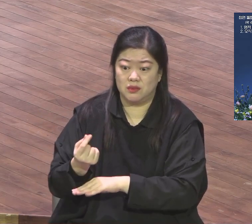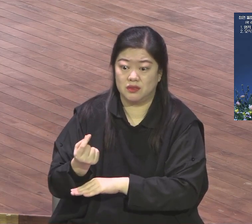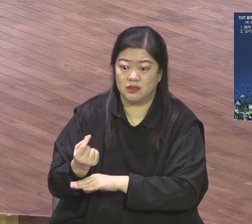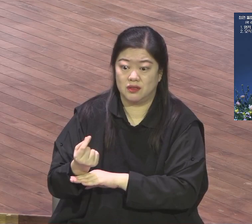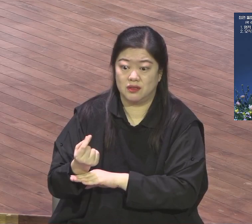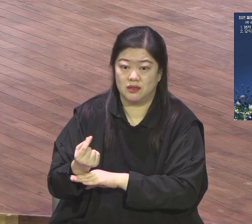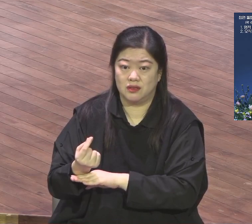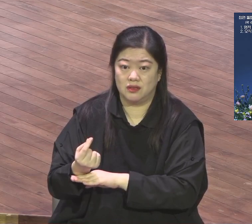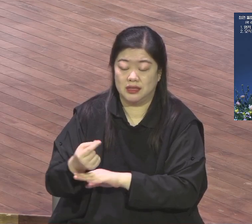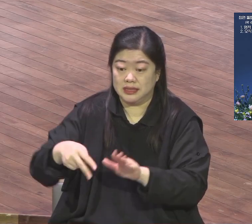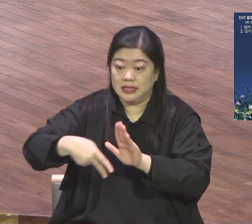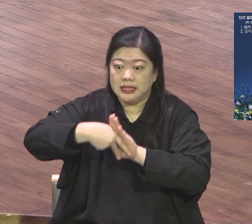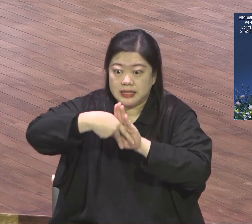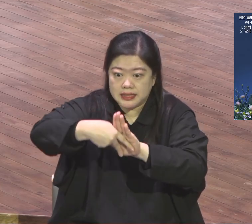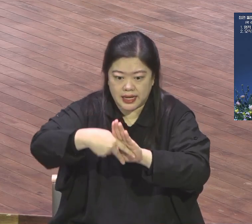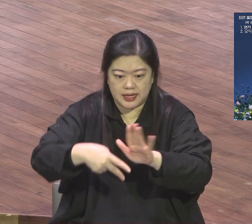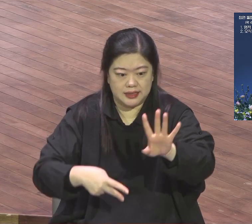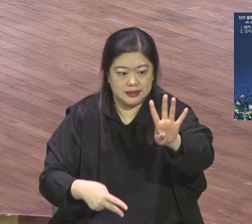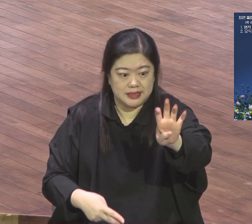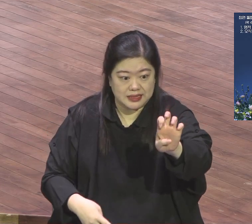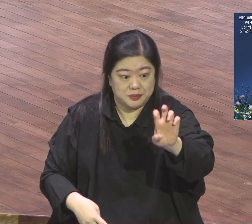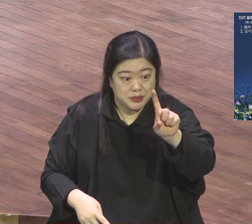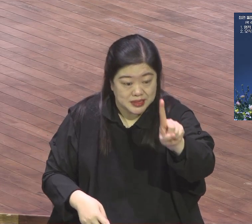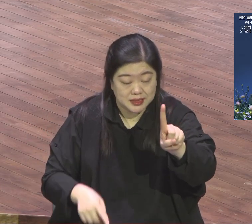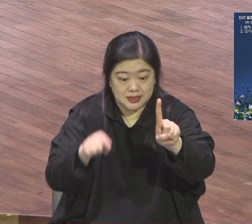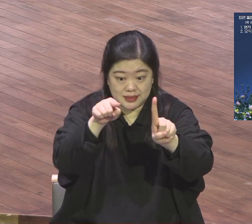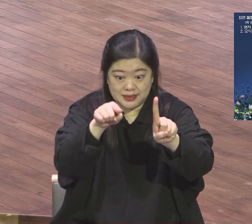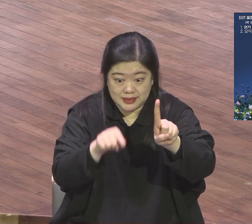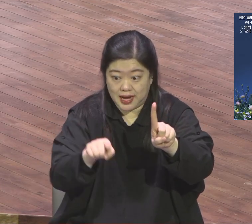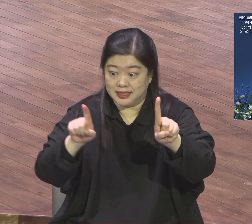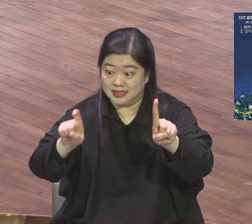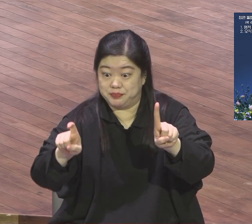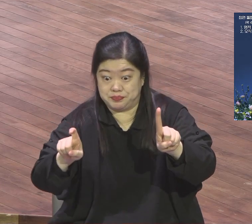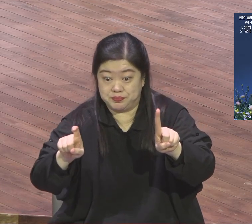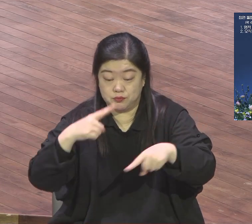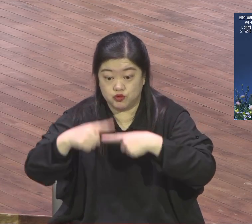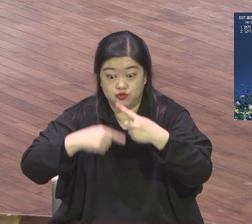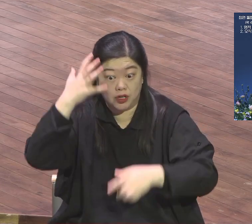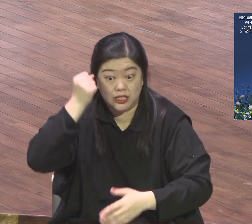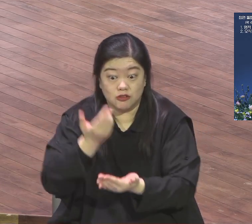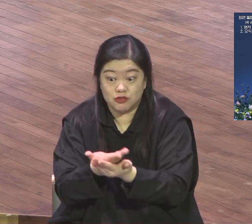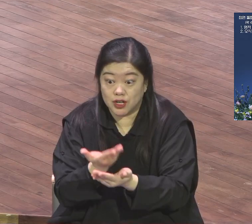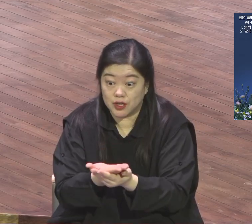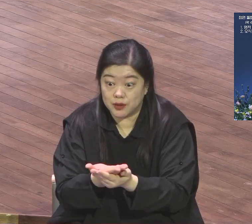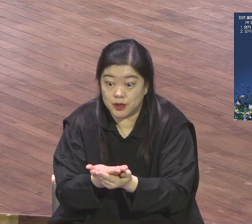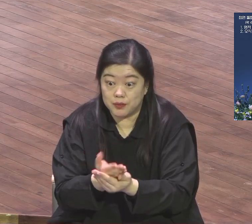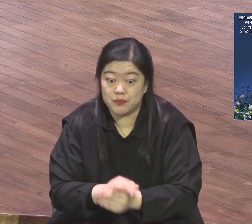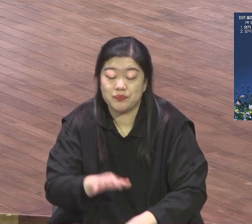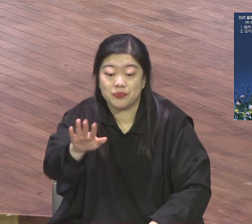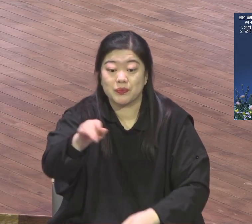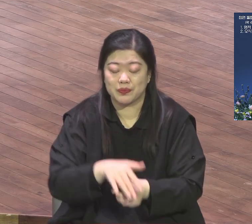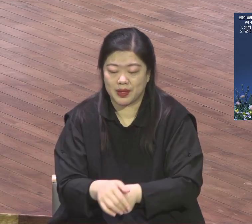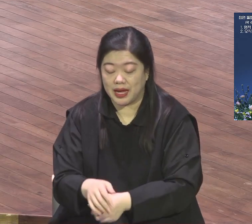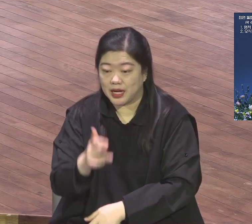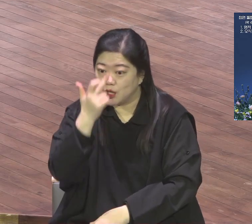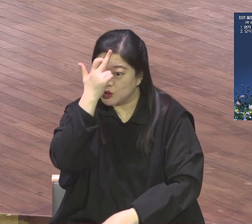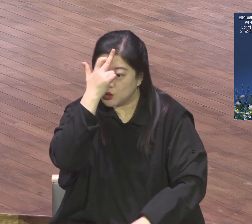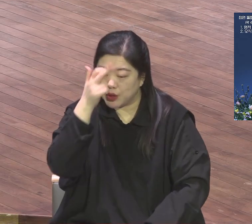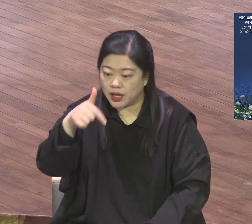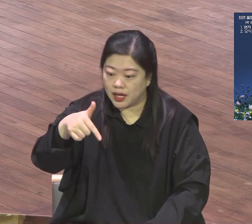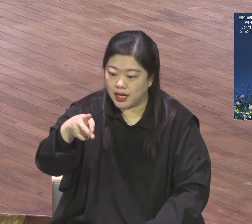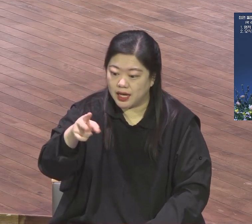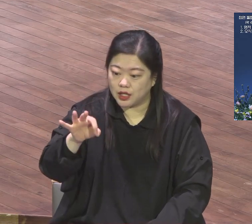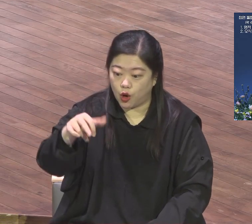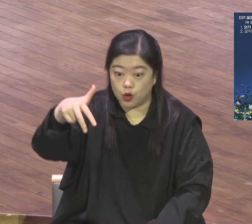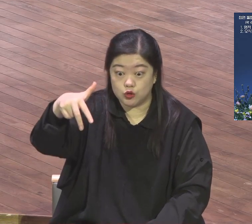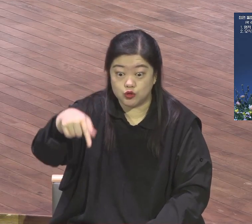10절 말씀 묵상하시고 어려움을 이겨나가시 바랍니다. 골프 선수 최경주 선수는 이 홀에서 저 홀 나갈